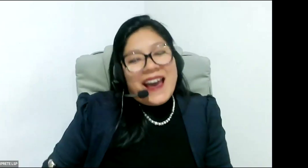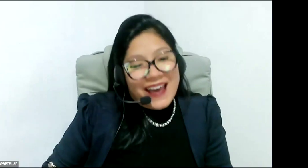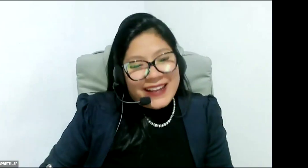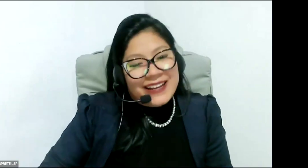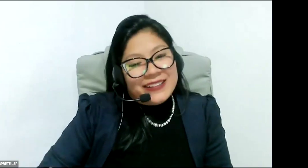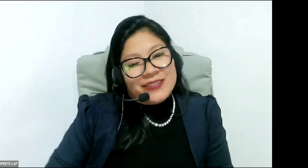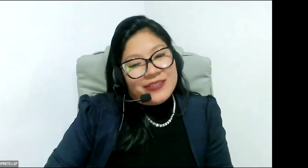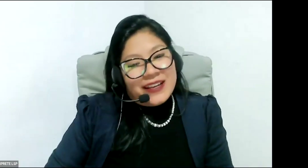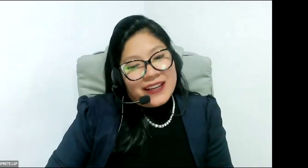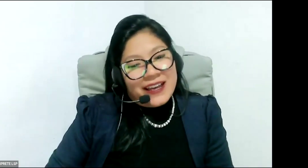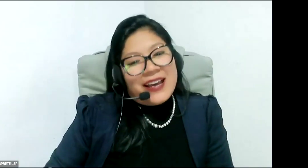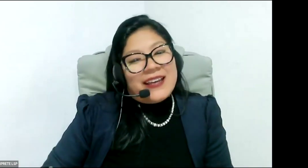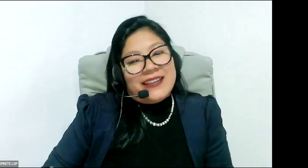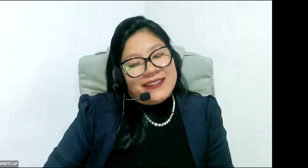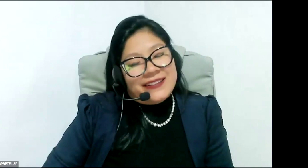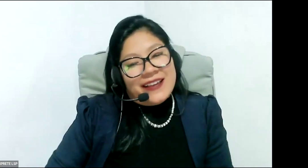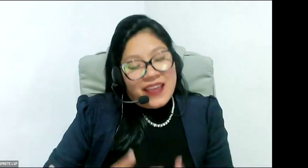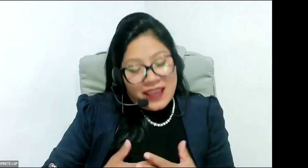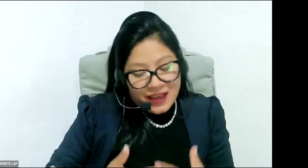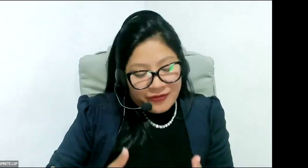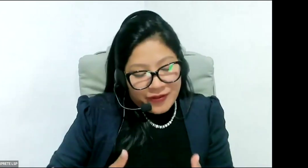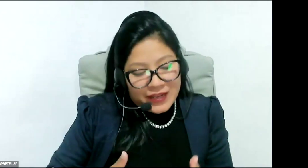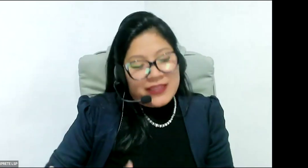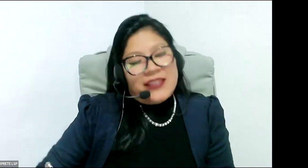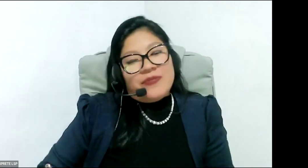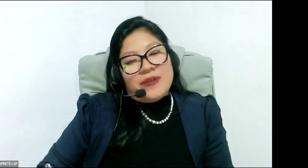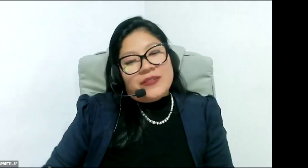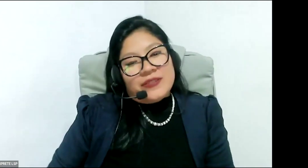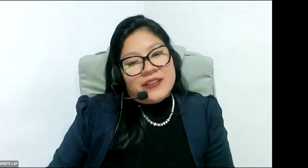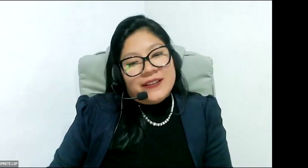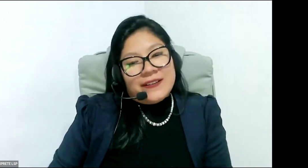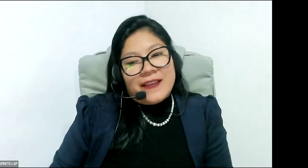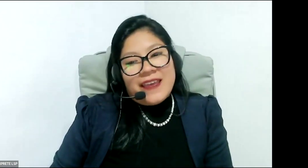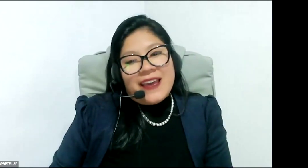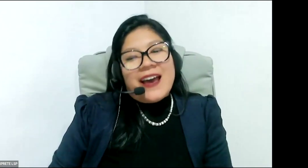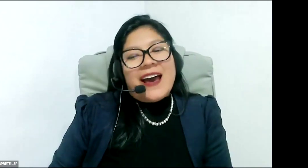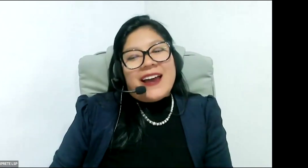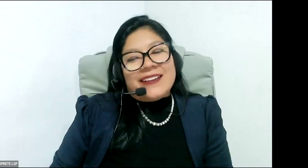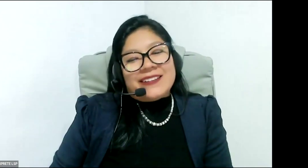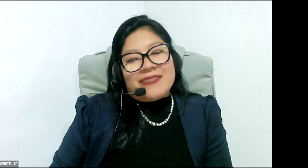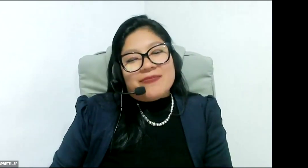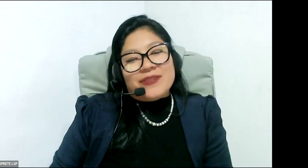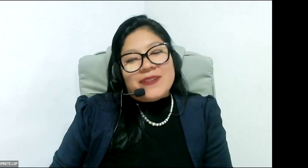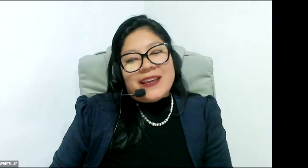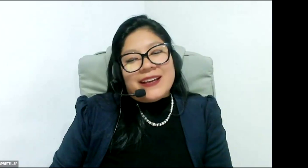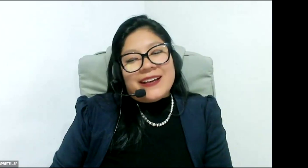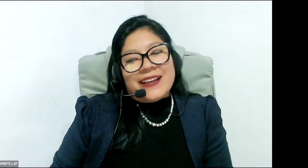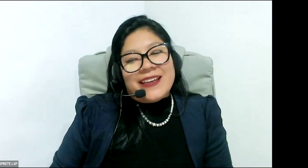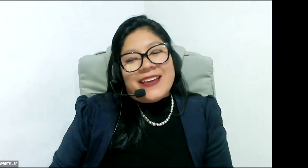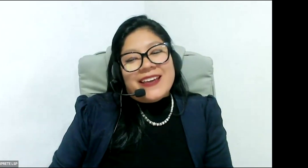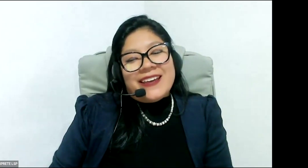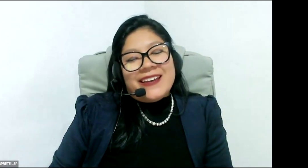Ajá la altura Ahí está afuerita del pecho Sí ahí está muy